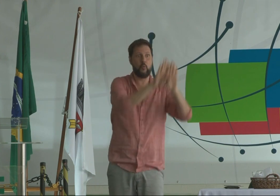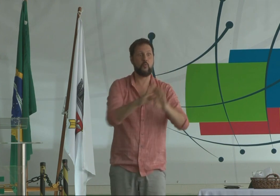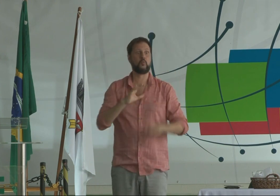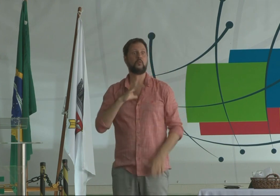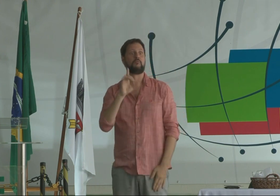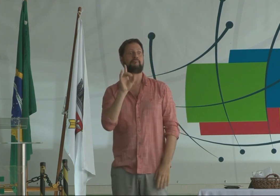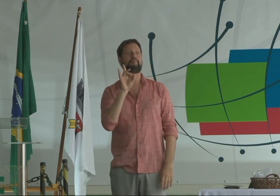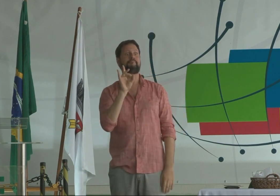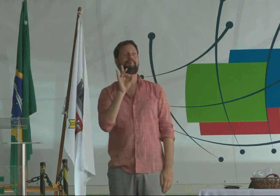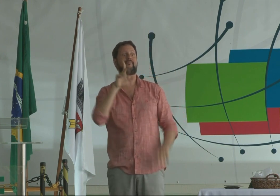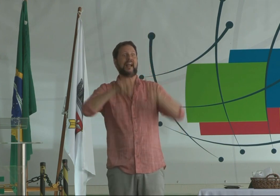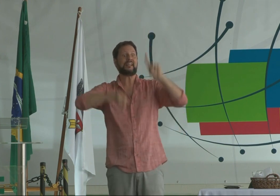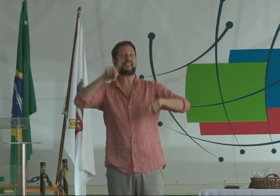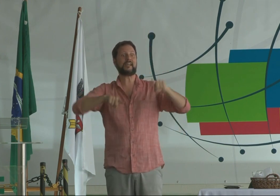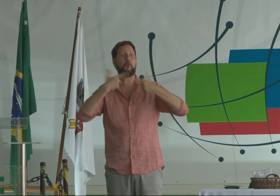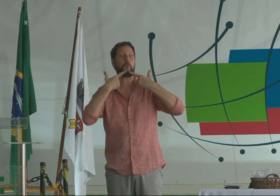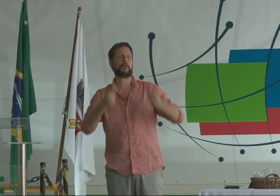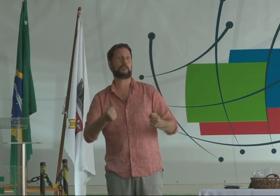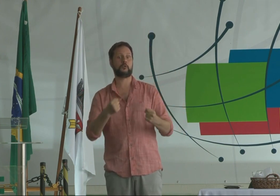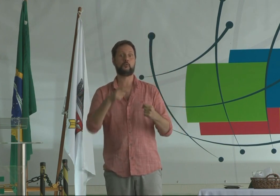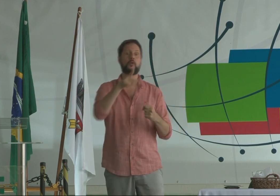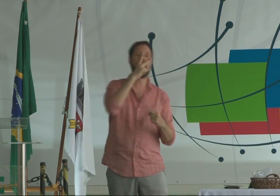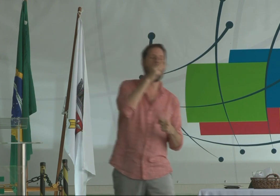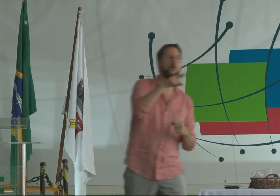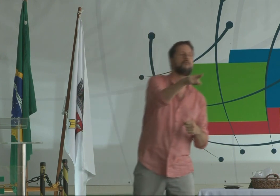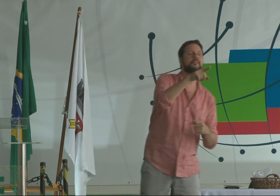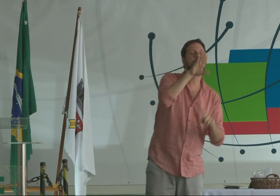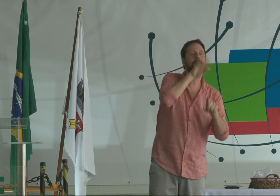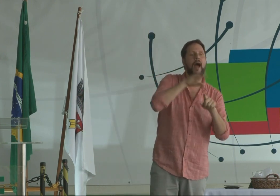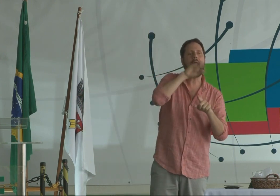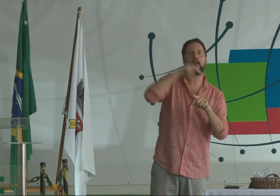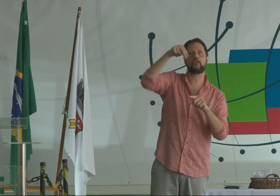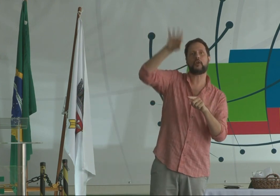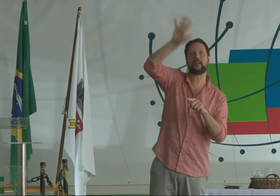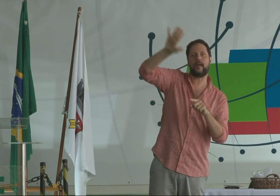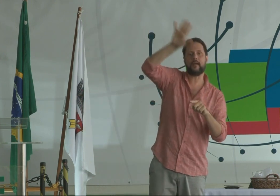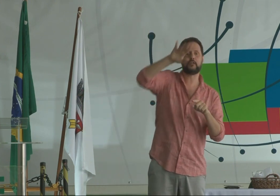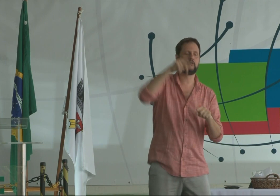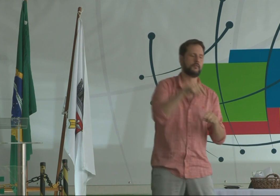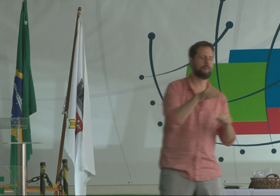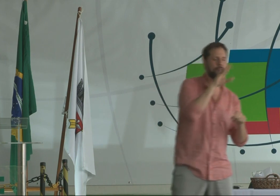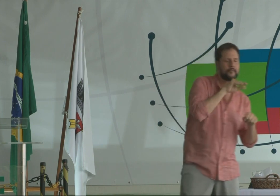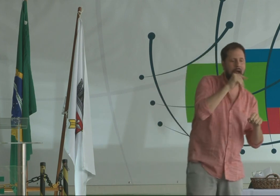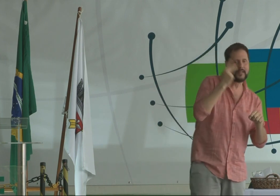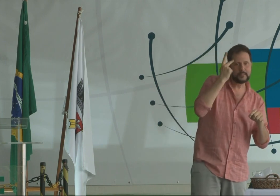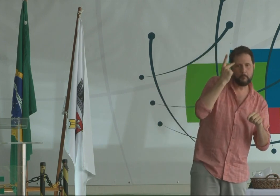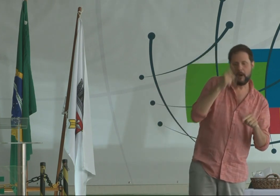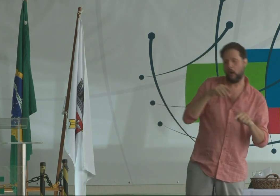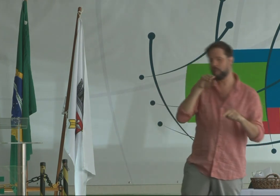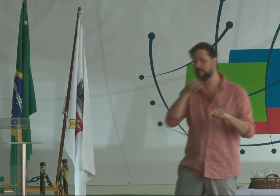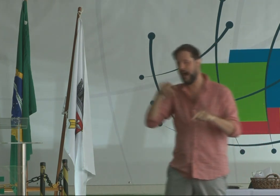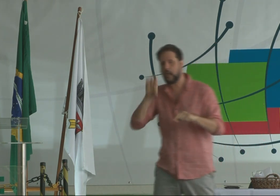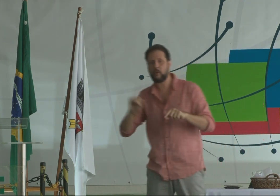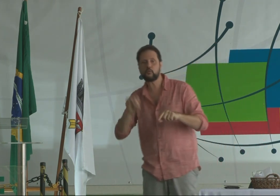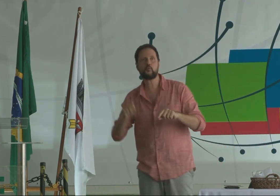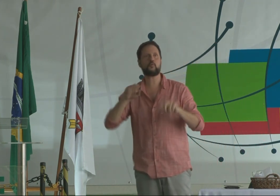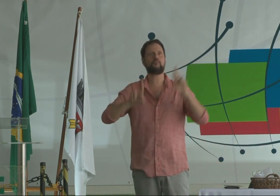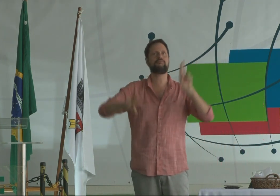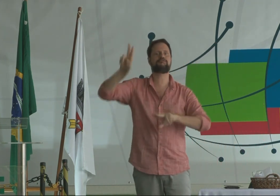Era isso que a gente conseguia padronizar. Não no sentido de padronizar linguisticamente falando, porque assim como a língua portuguesa tem variações